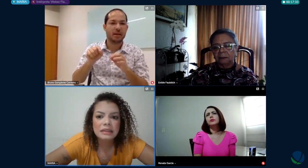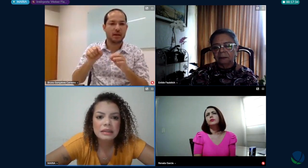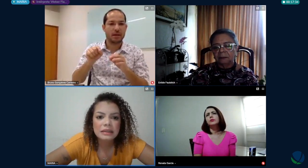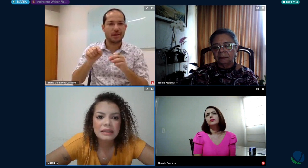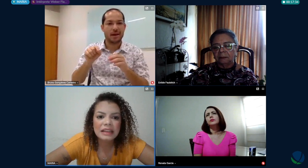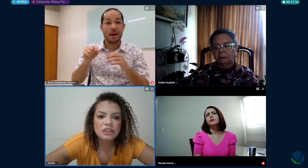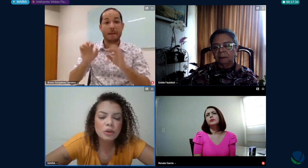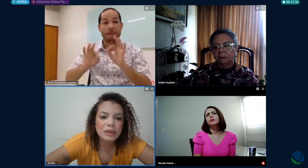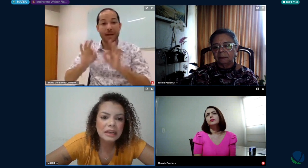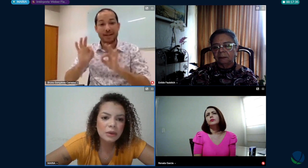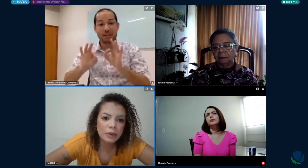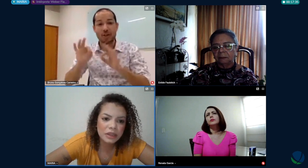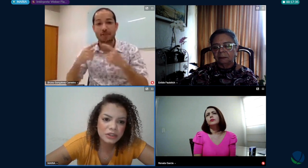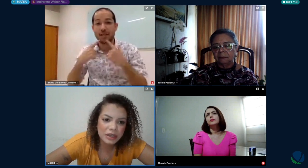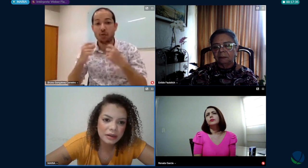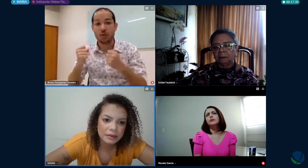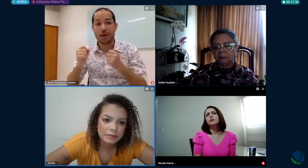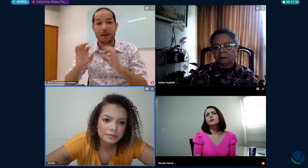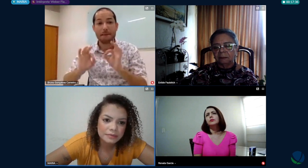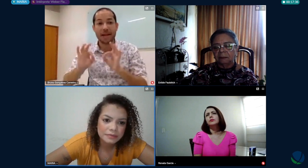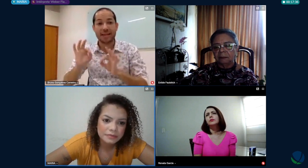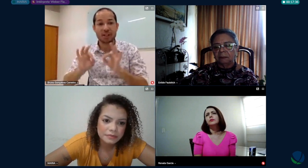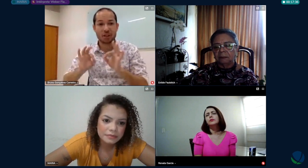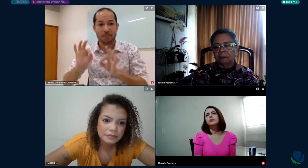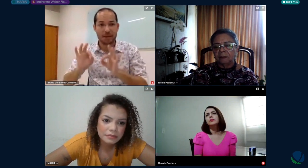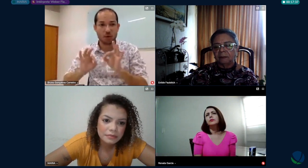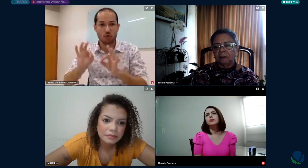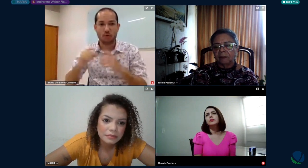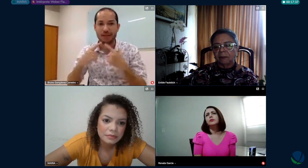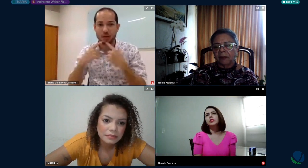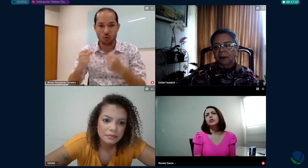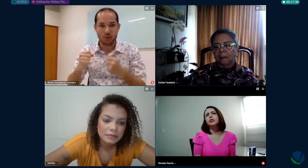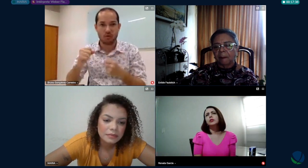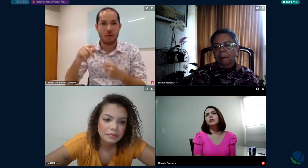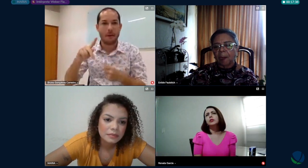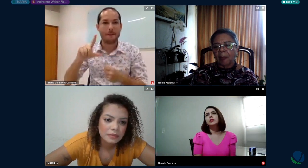E depois trata sobre linguística.